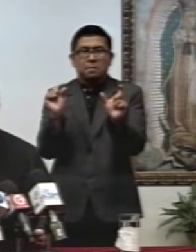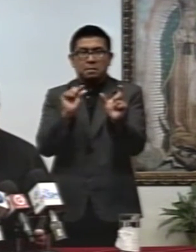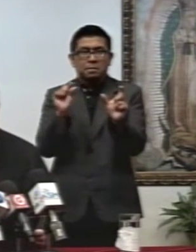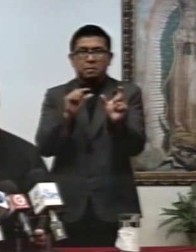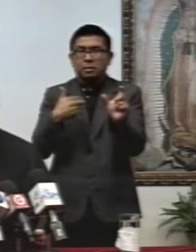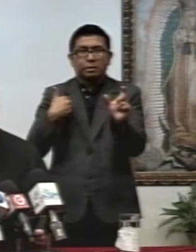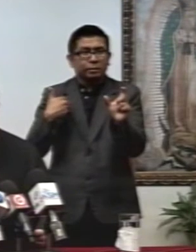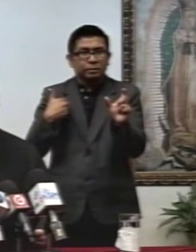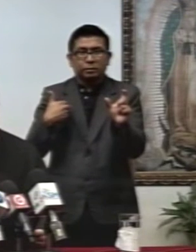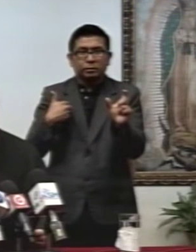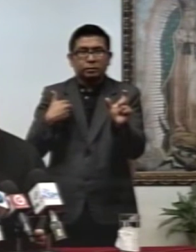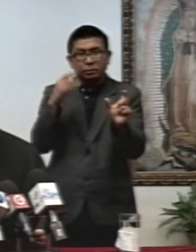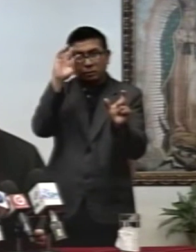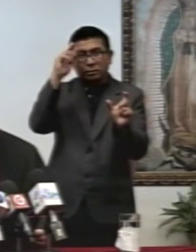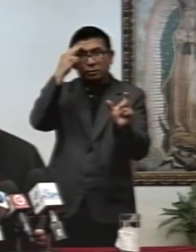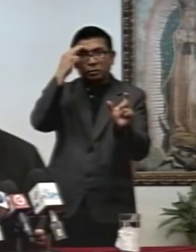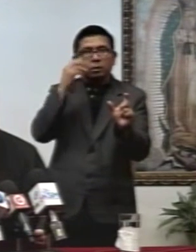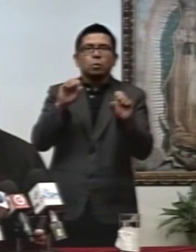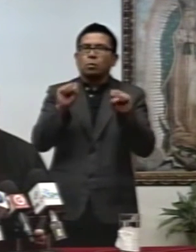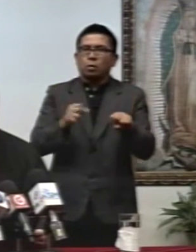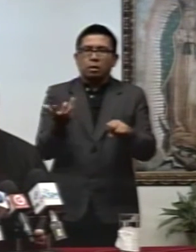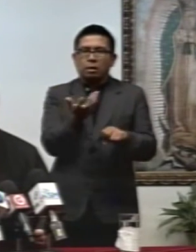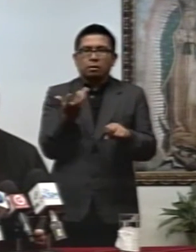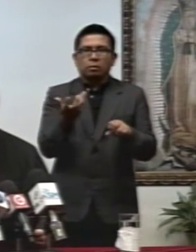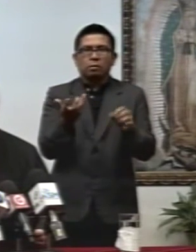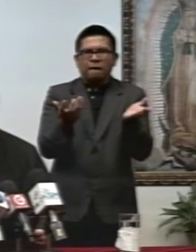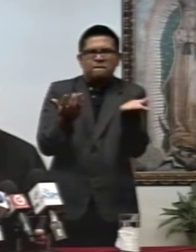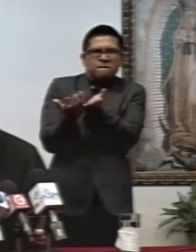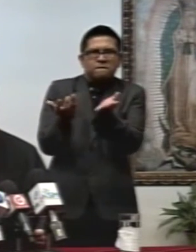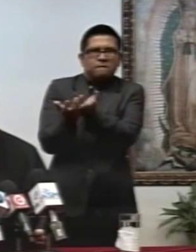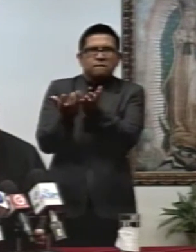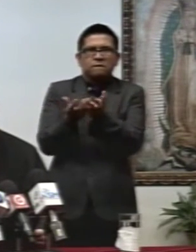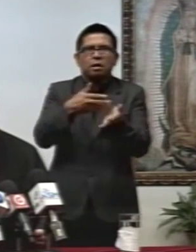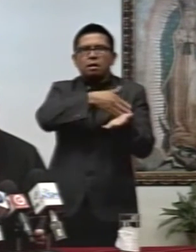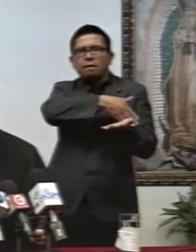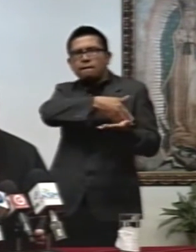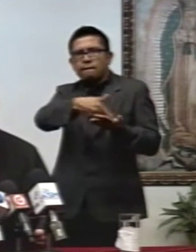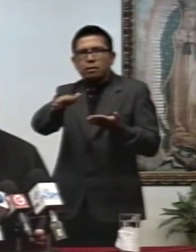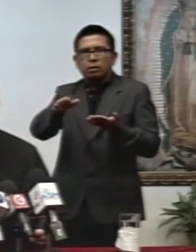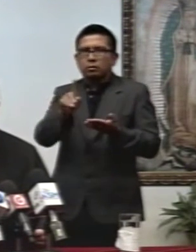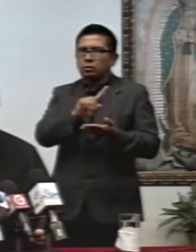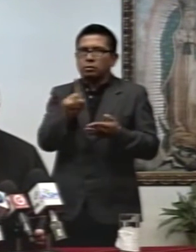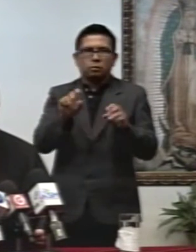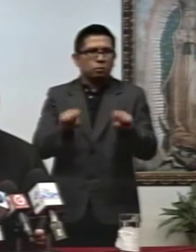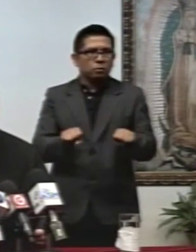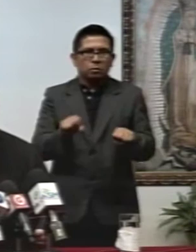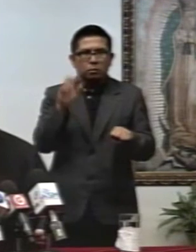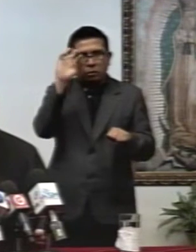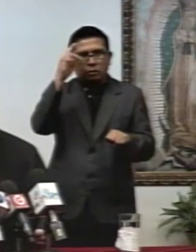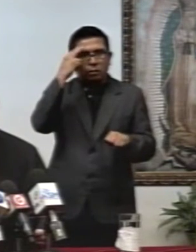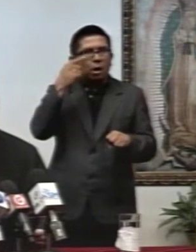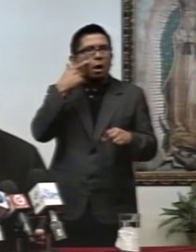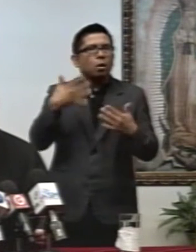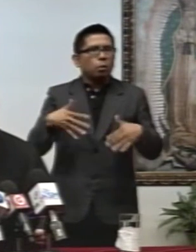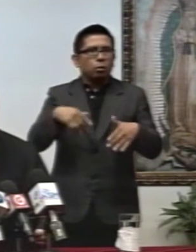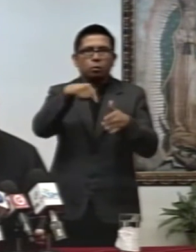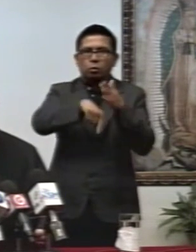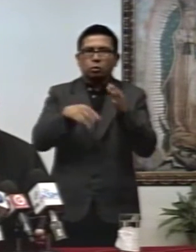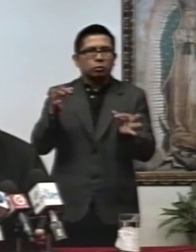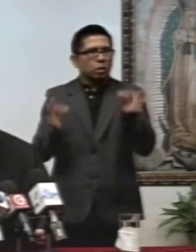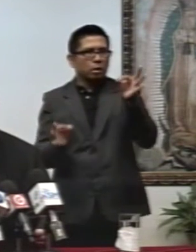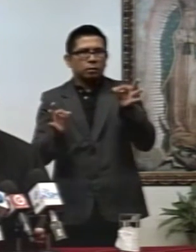documentos, no pueden ser tratados como criminales y deportados. Eso es gravemente